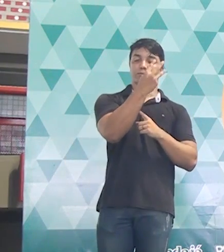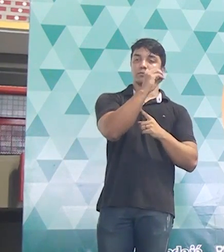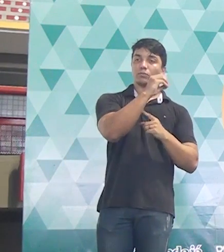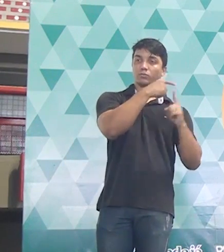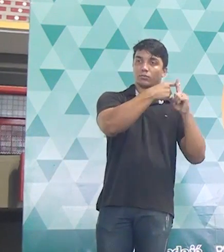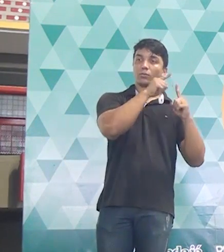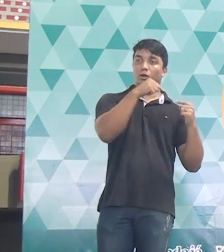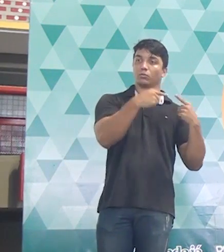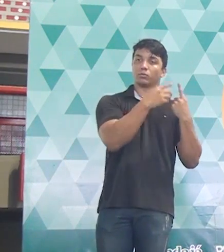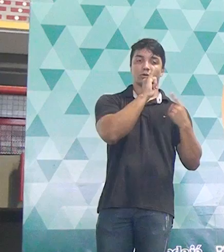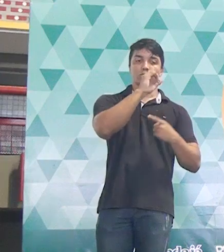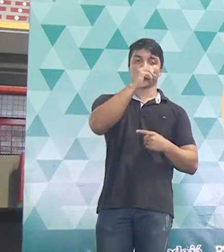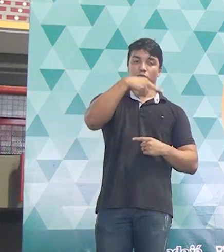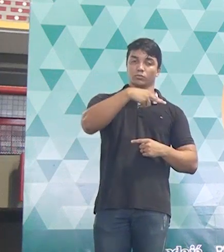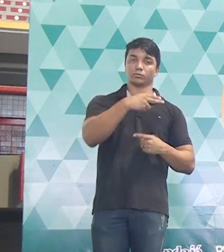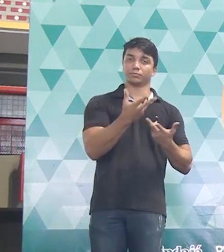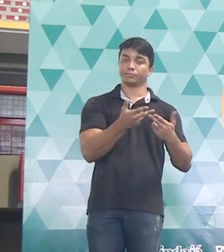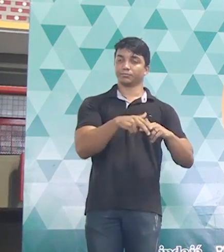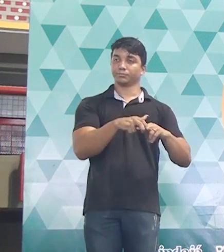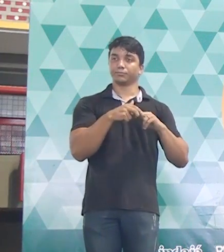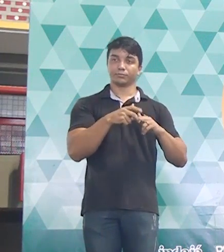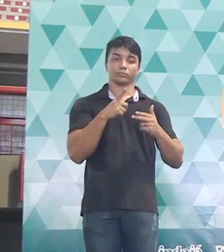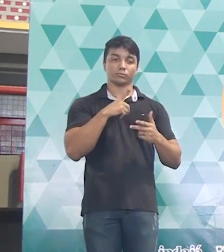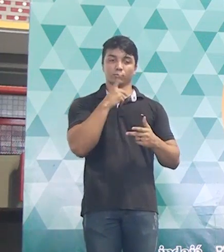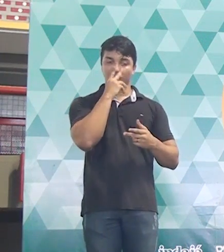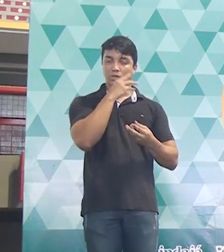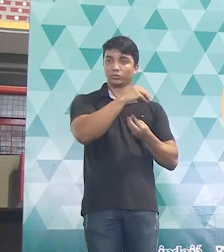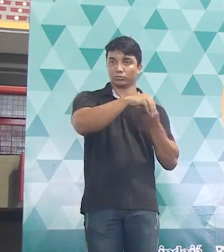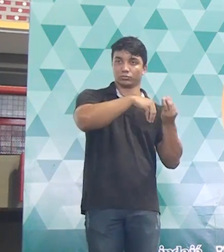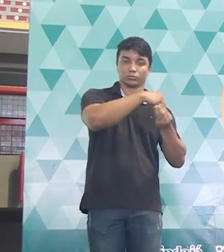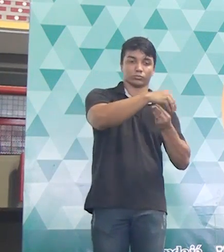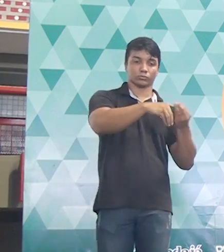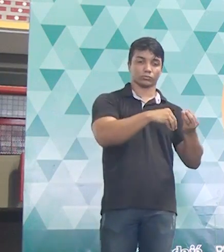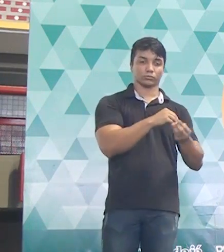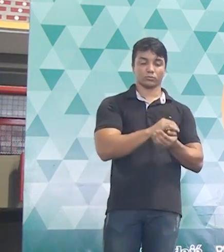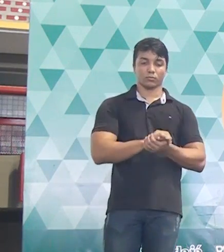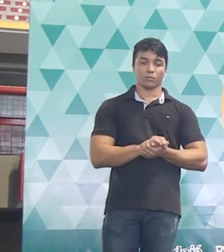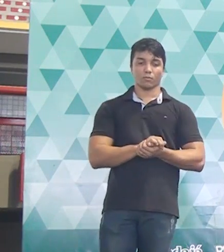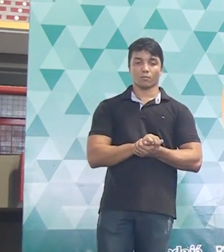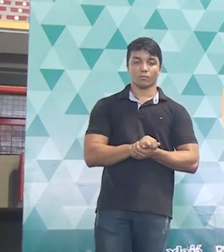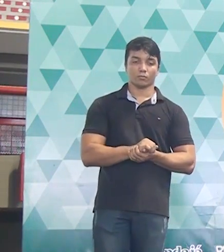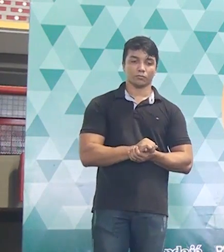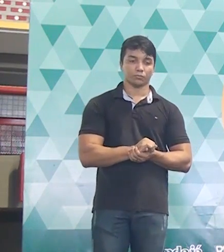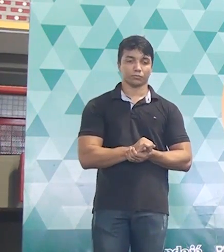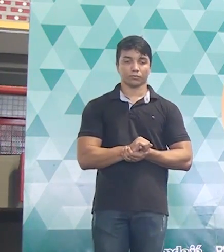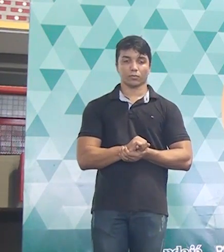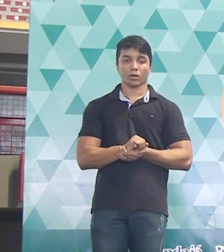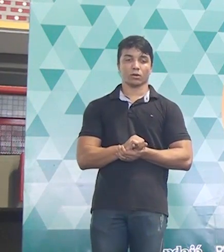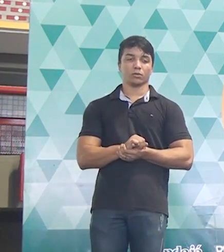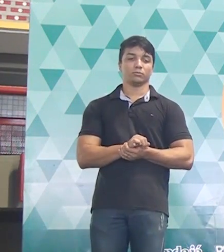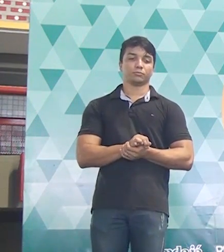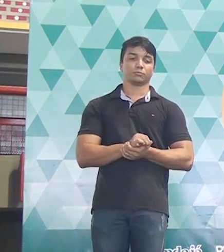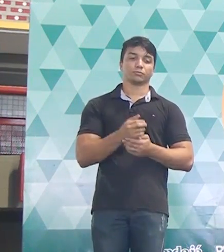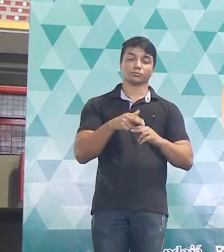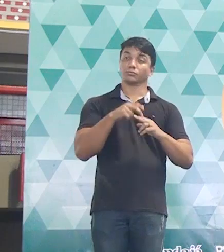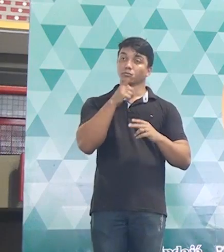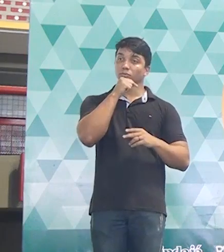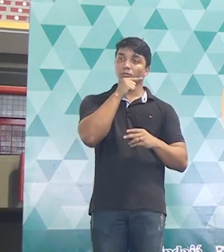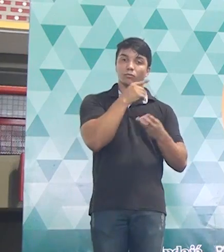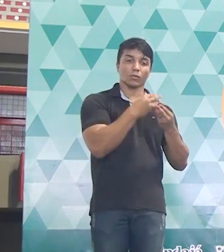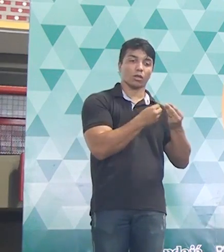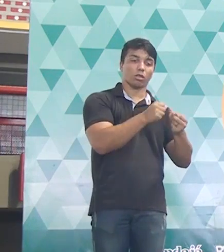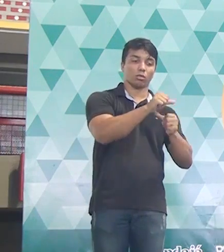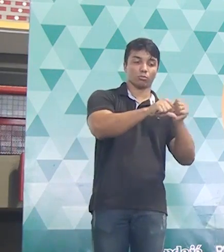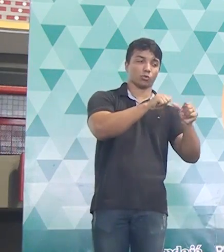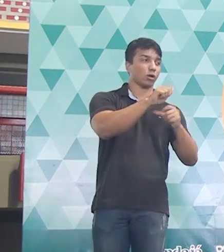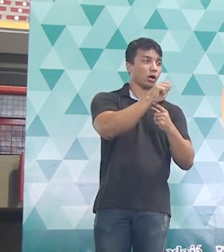íon. Para que o íon exista, o ácido teve que sofrer ionização. Então, a água ficou ácida porque